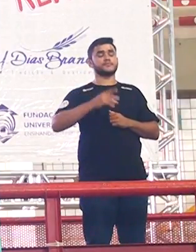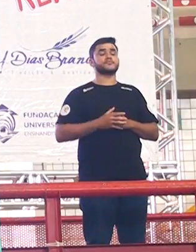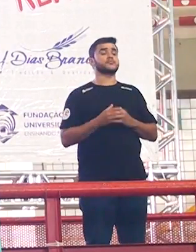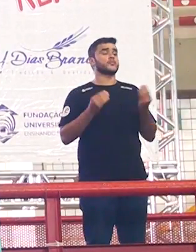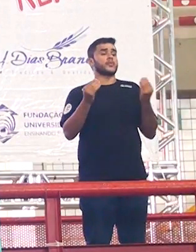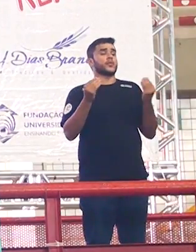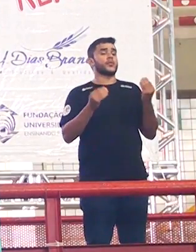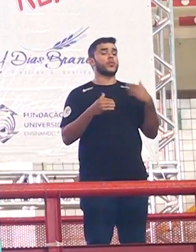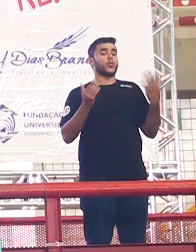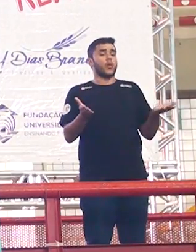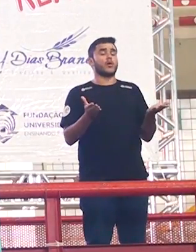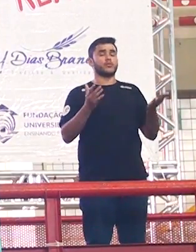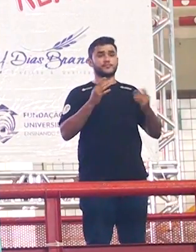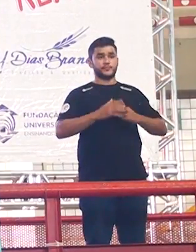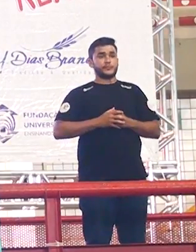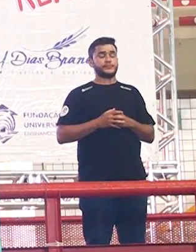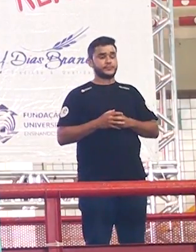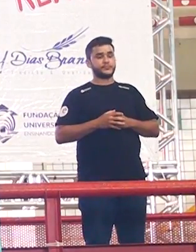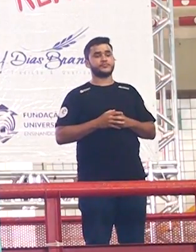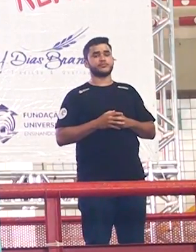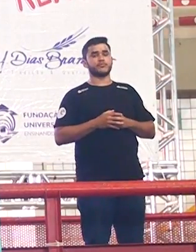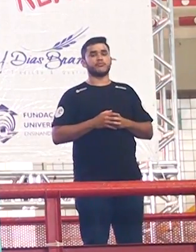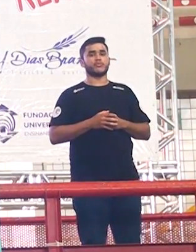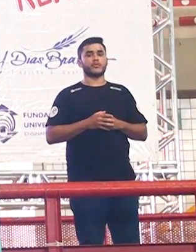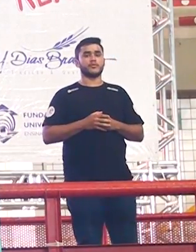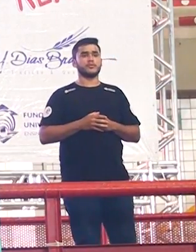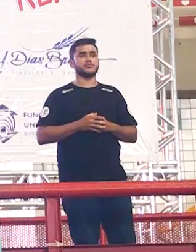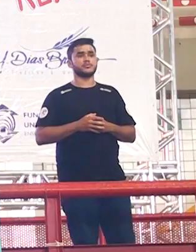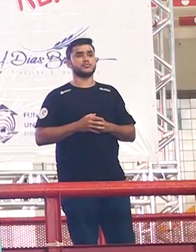Ele quer saber que combustível foi esse.